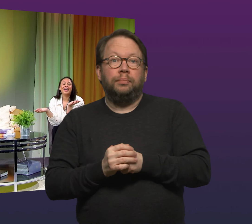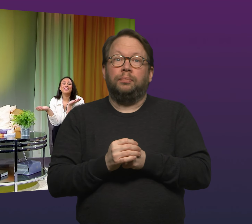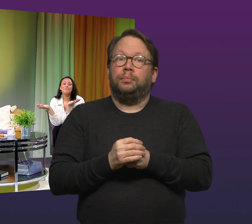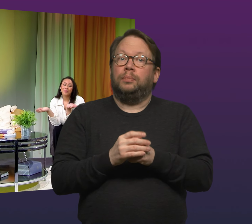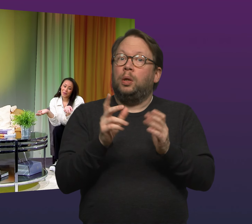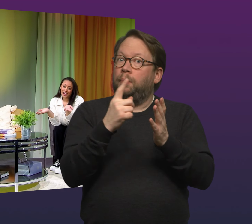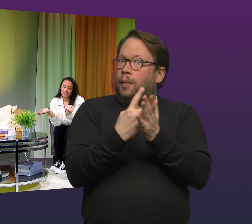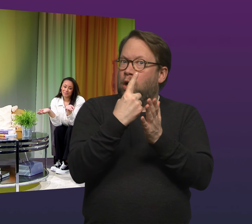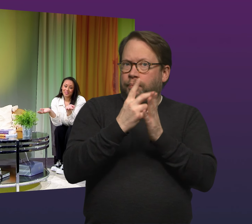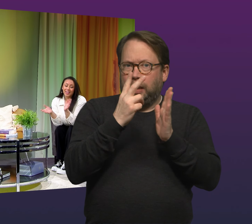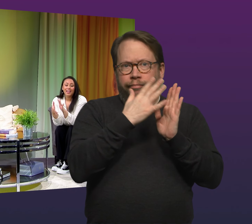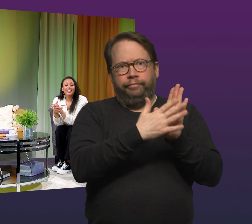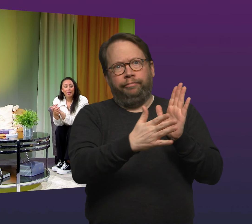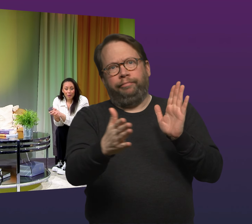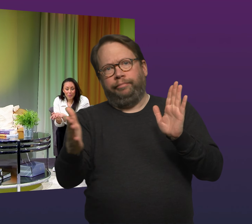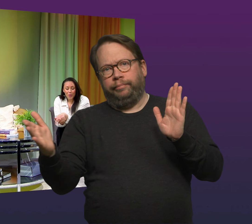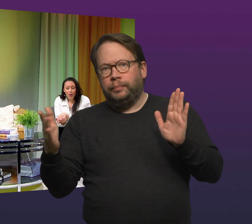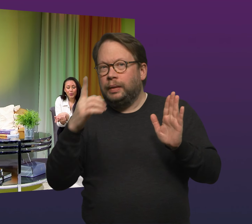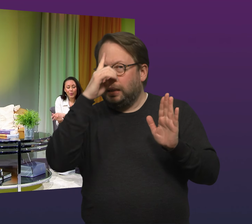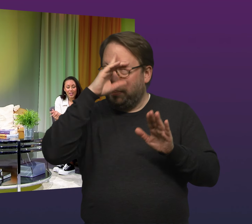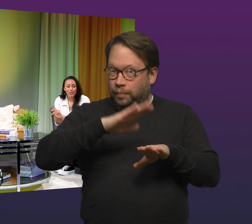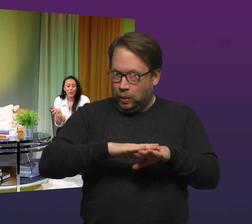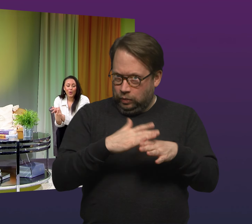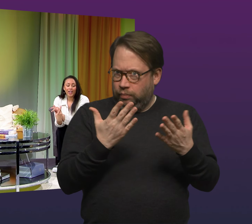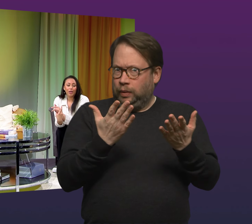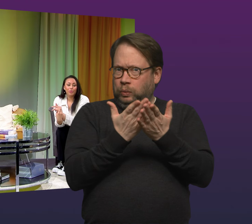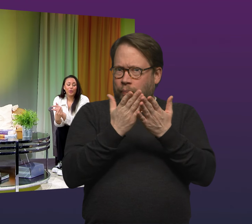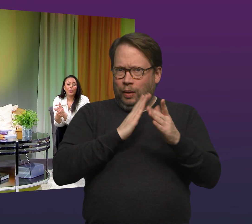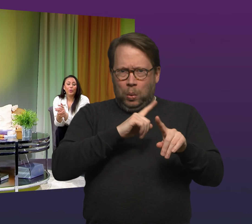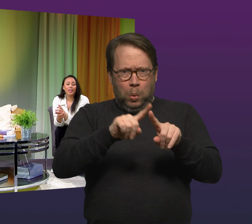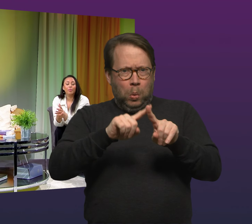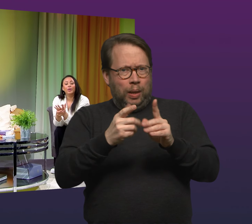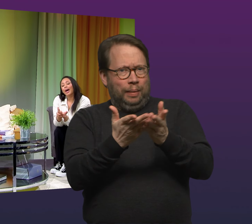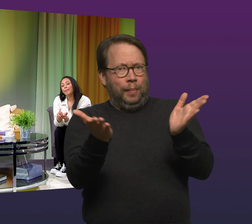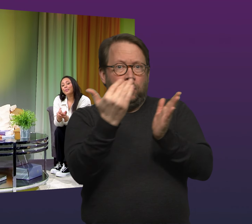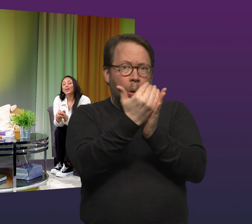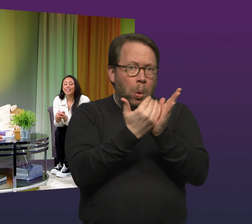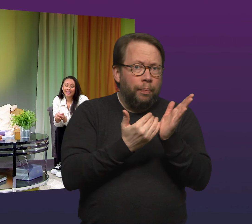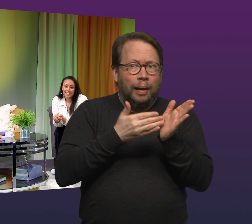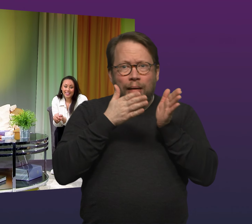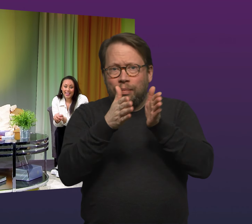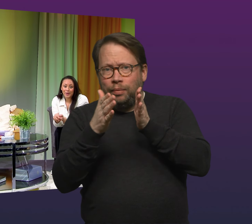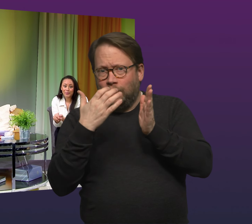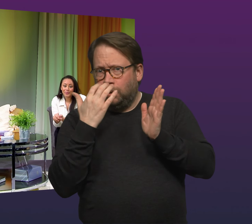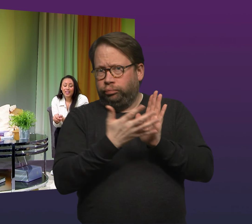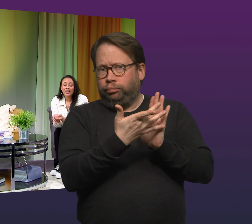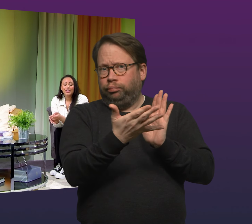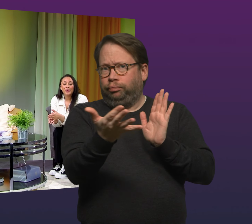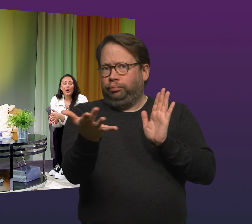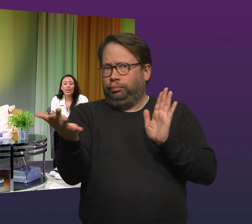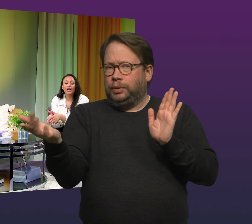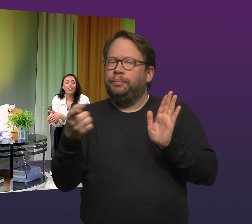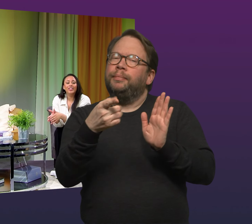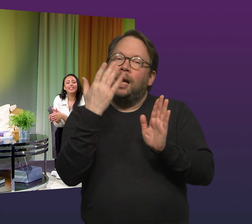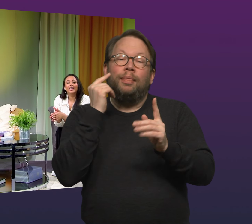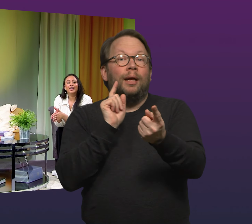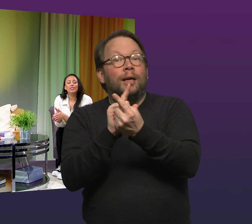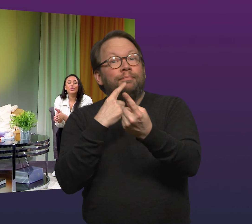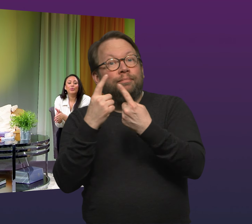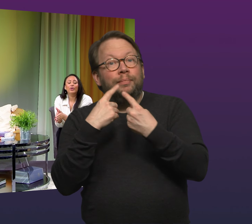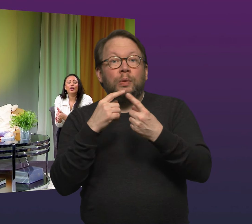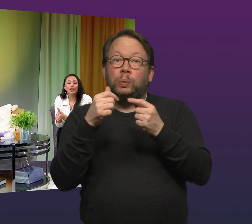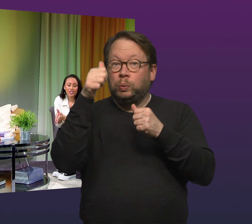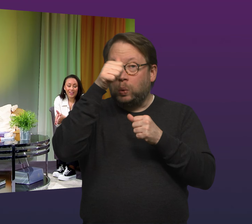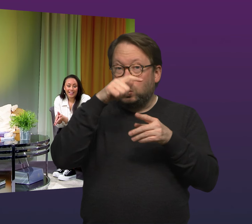Möjligheterna är ju många. Tänk bara på att olika skolor erbjuder olika program och inriktningar. Så höj gärna av dig till